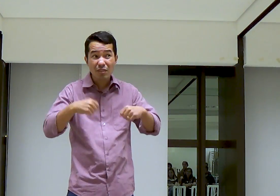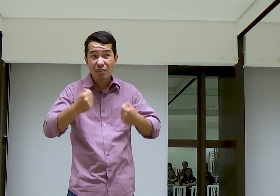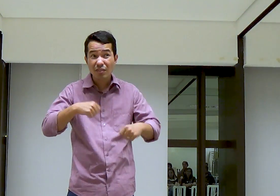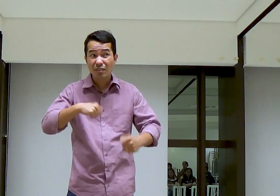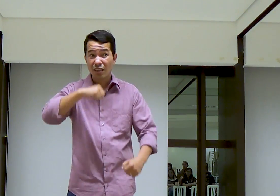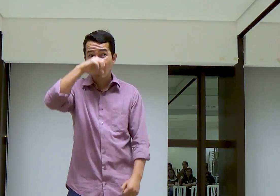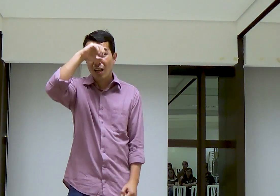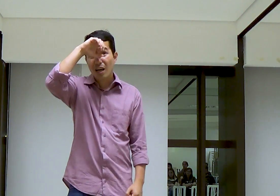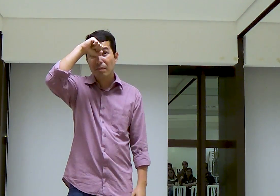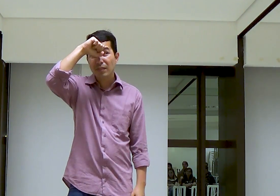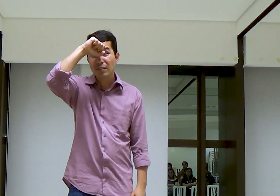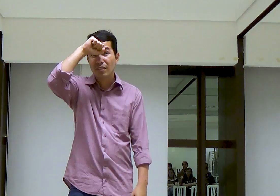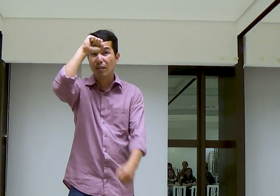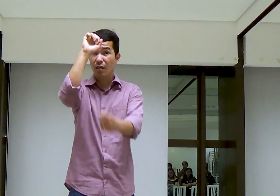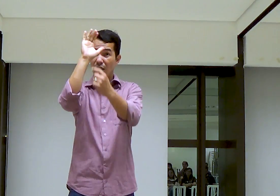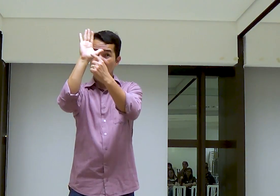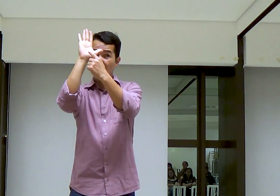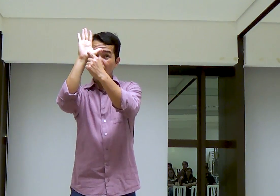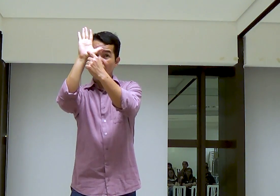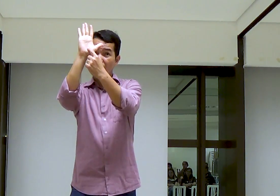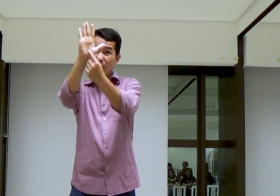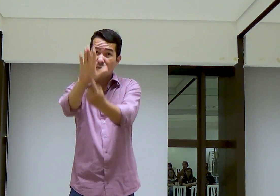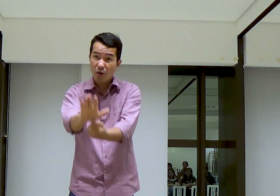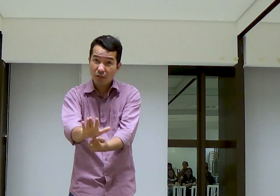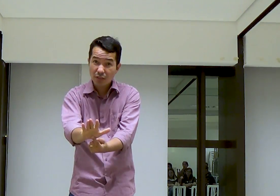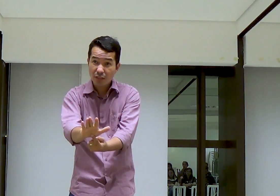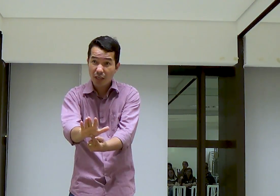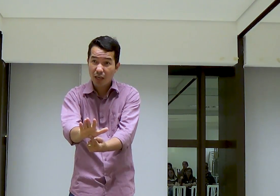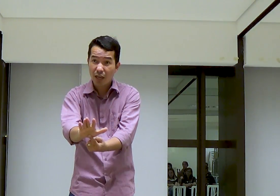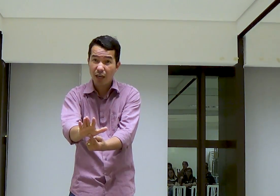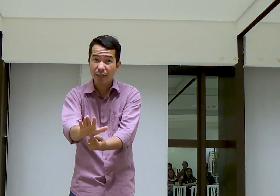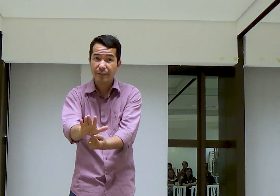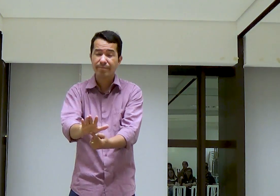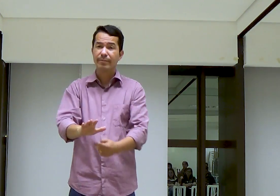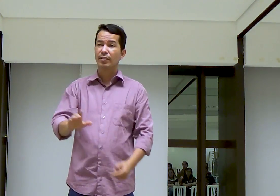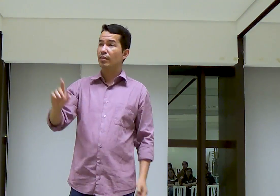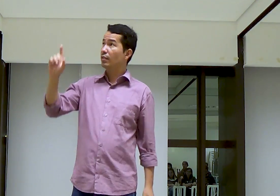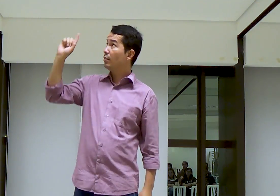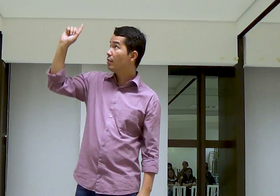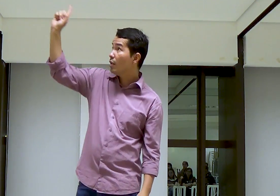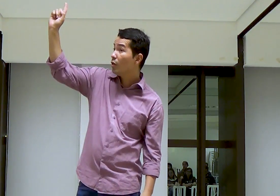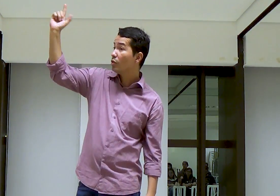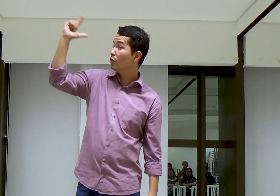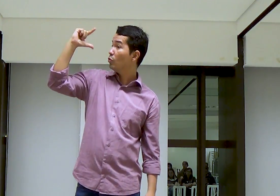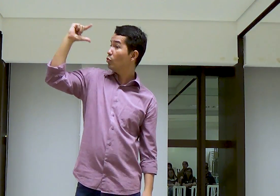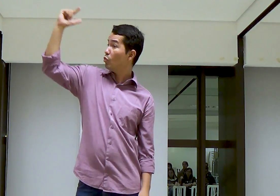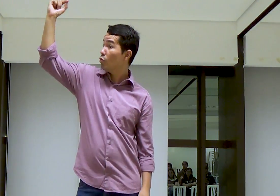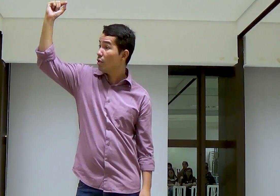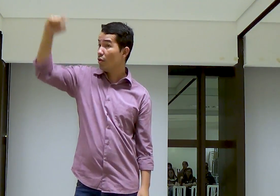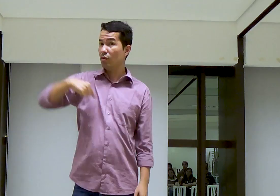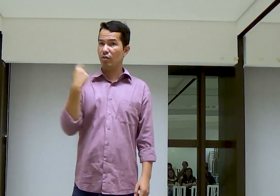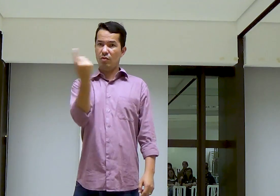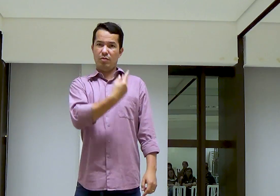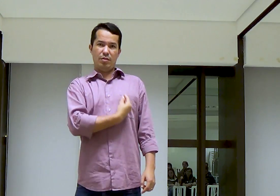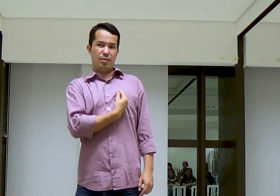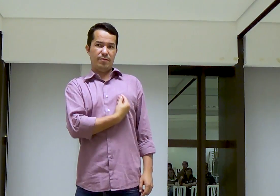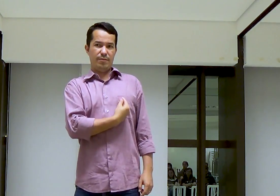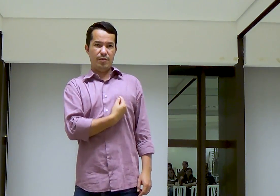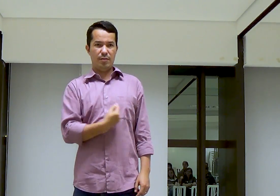Nós precisamos aprender a refletir, a mostrar o quê? Que Deus nos